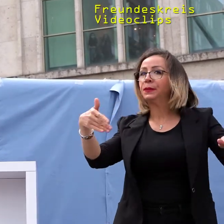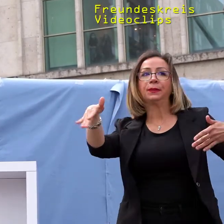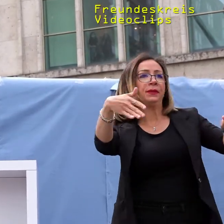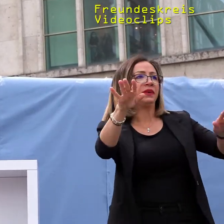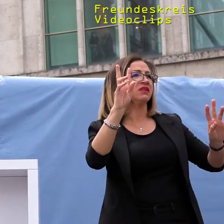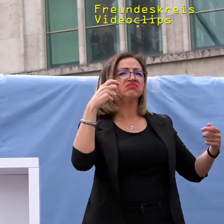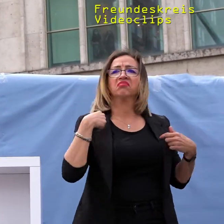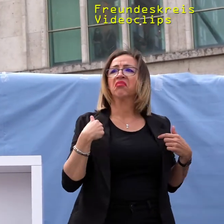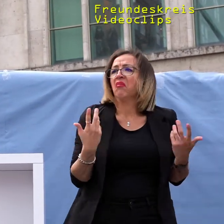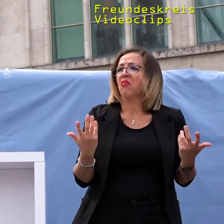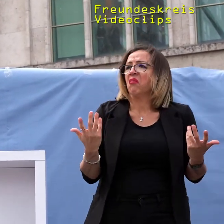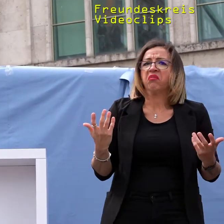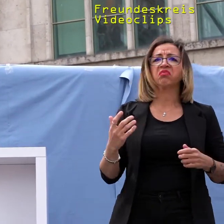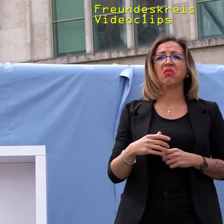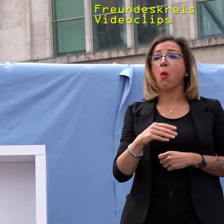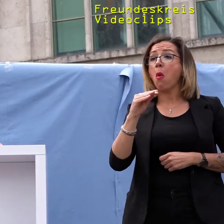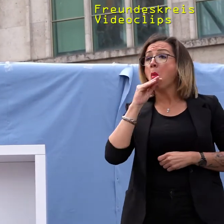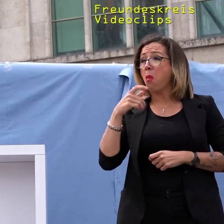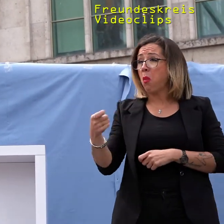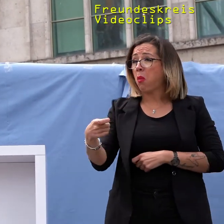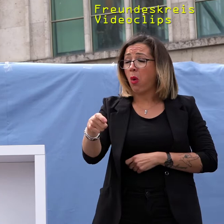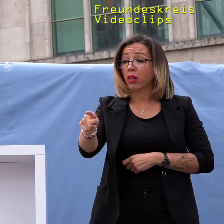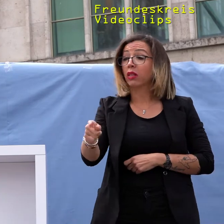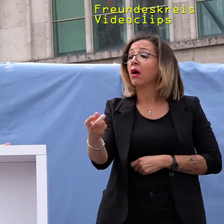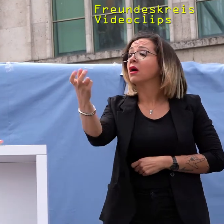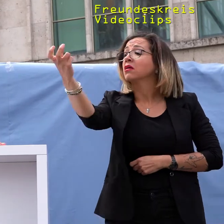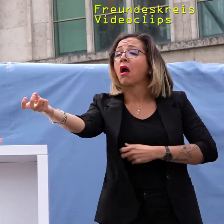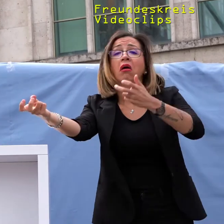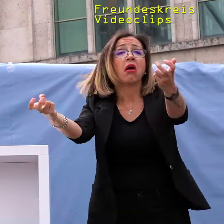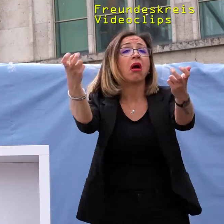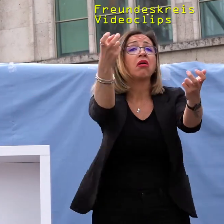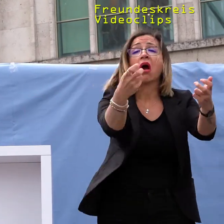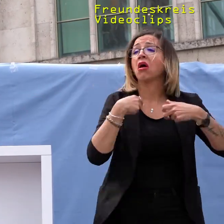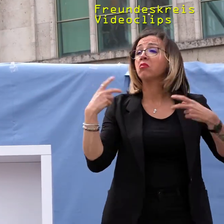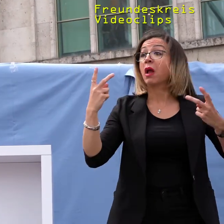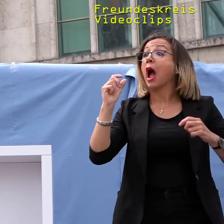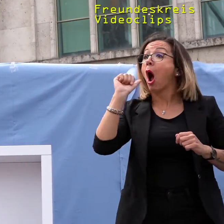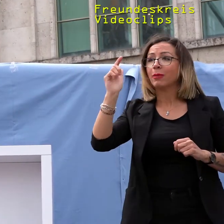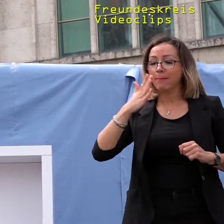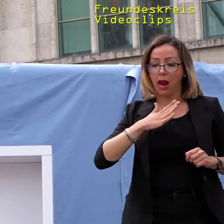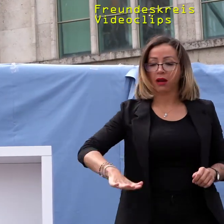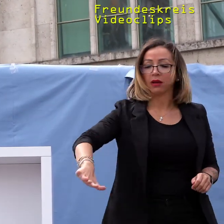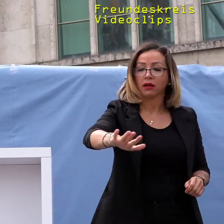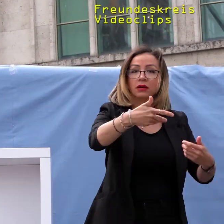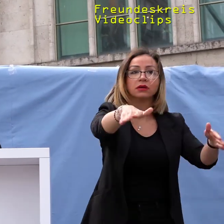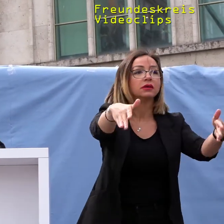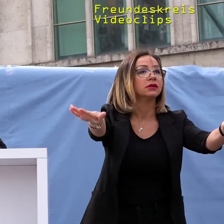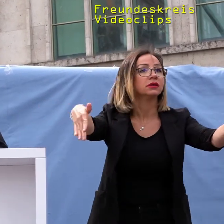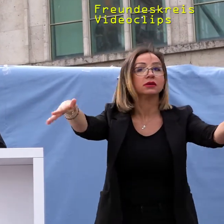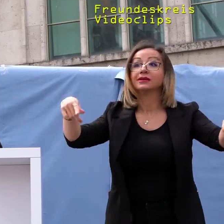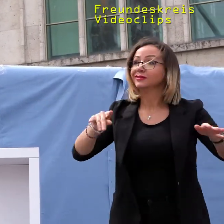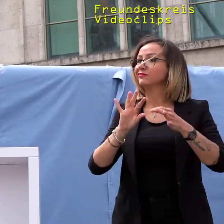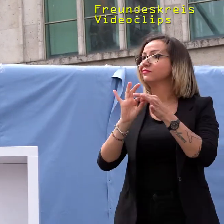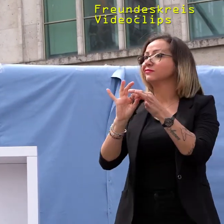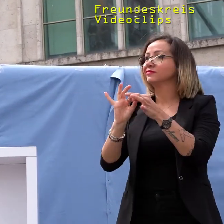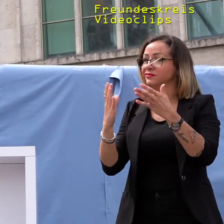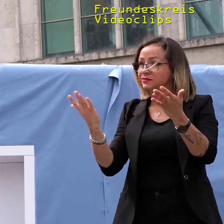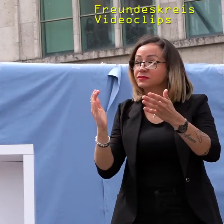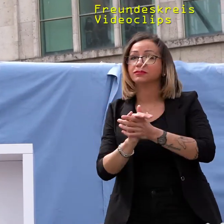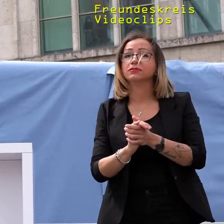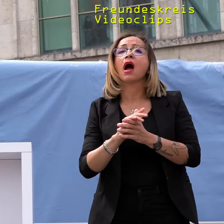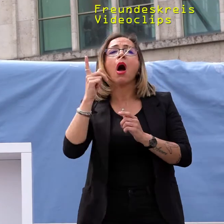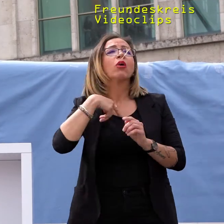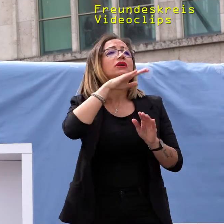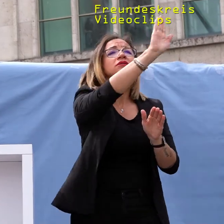mir doch egal, wo der Hund hinkackt. Hauptsache nicht auf meine 10 Quadratmeter Rasenfläche. Ich möchte auch an all diejenigen